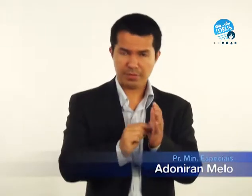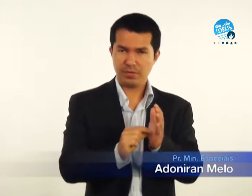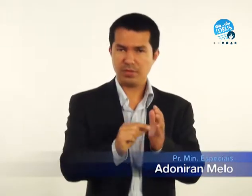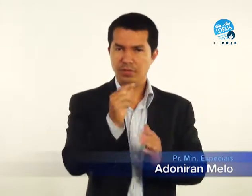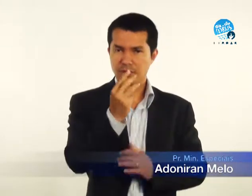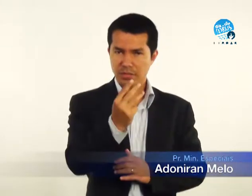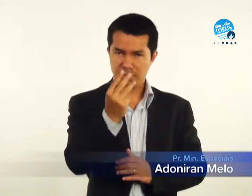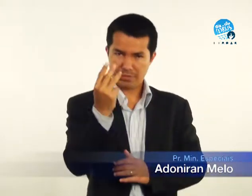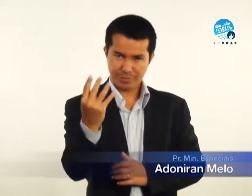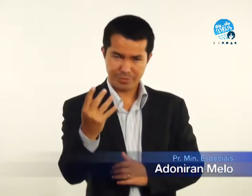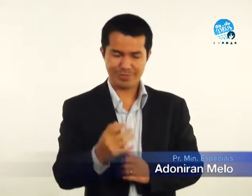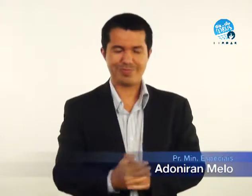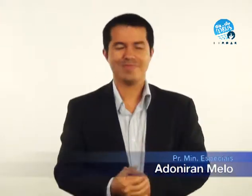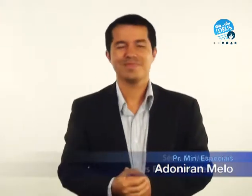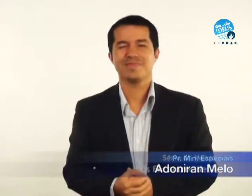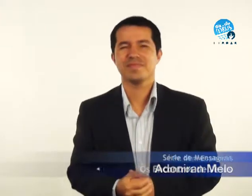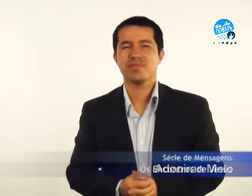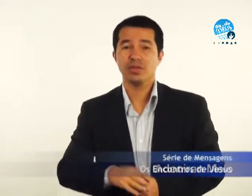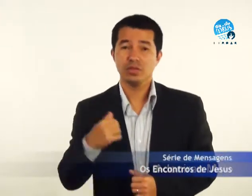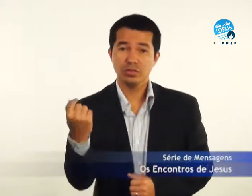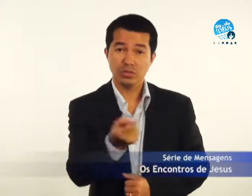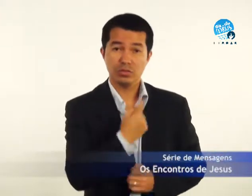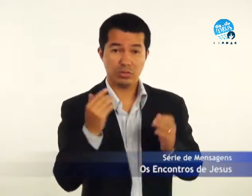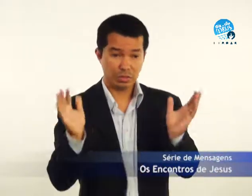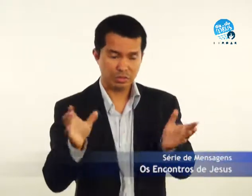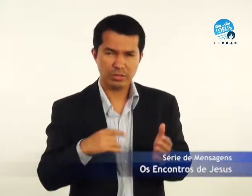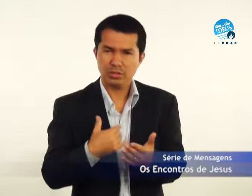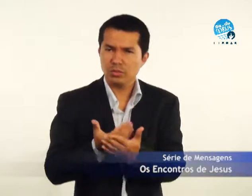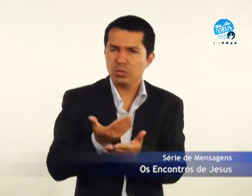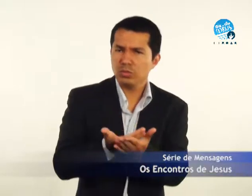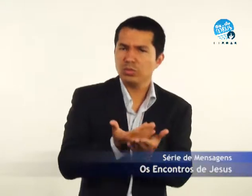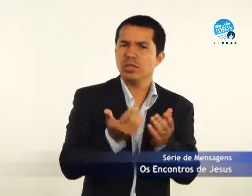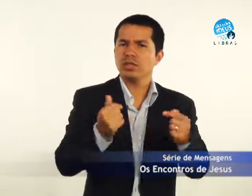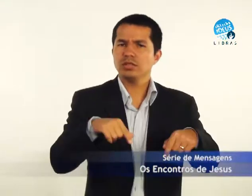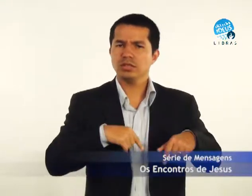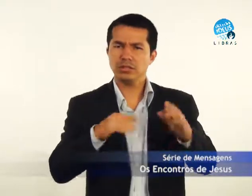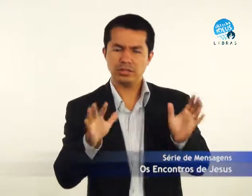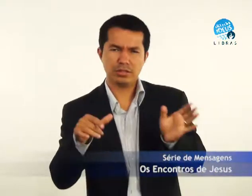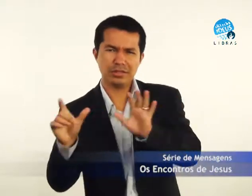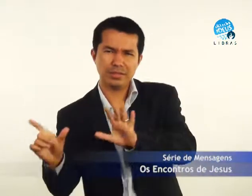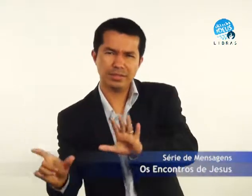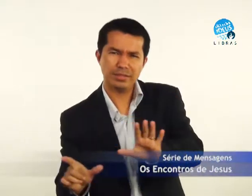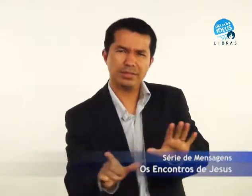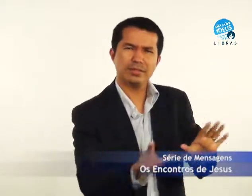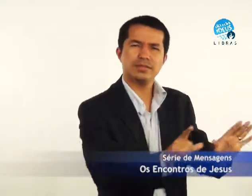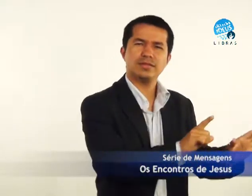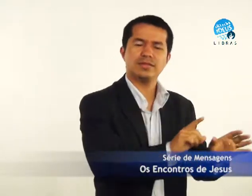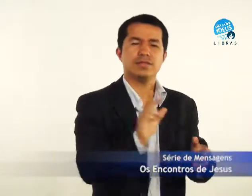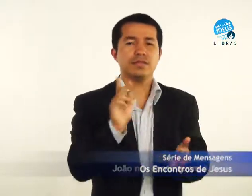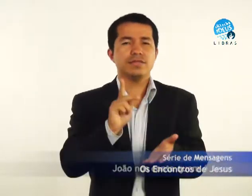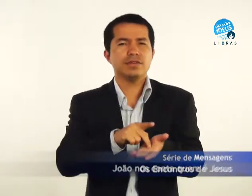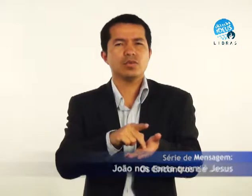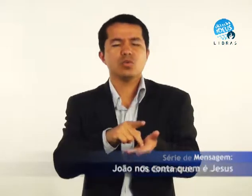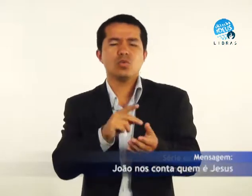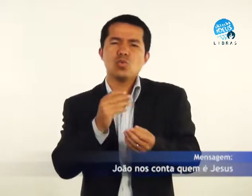o verso 34. Nós temos estudado aqui, nessas últimas semanas, sobre